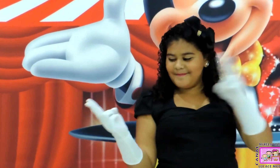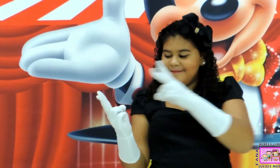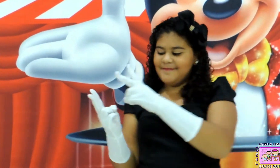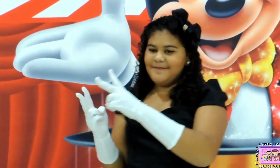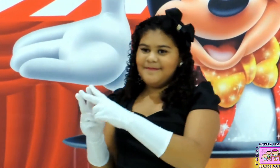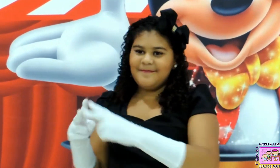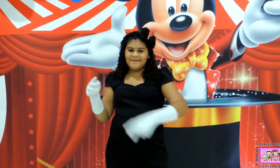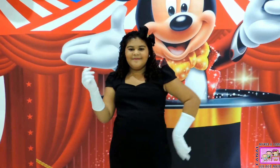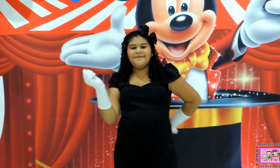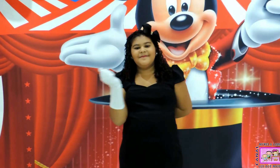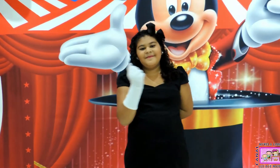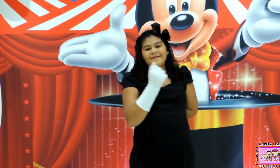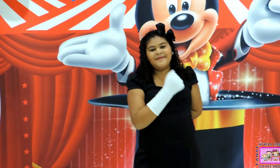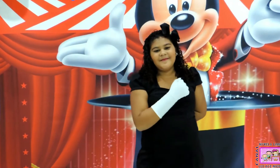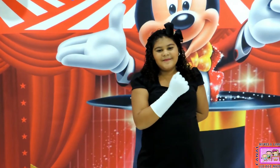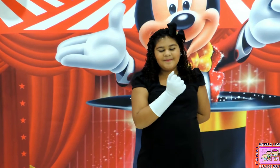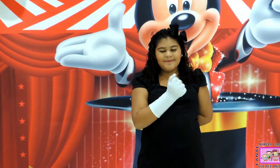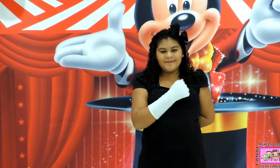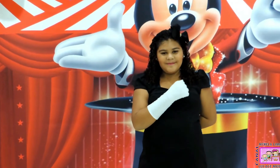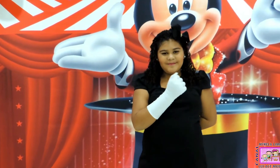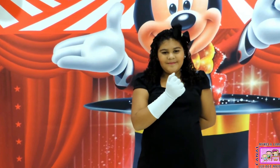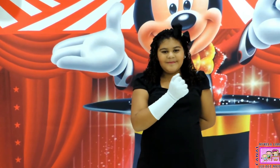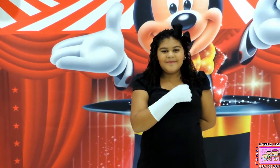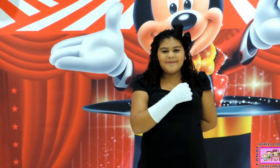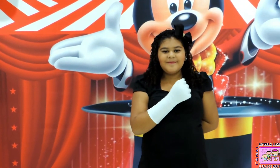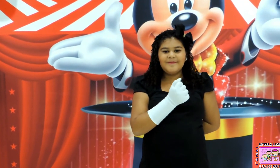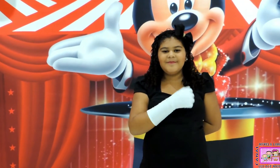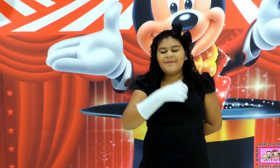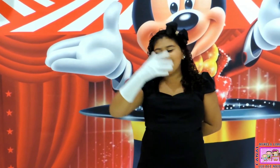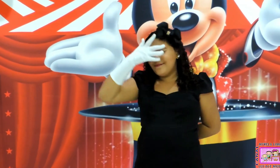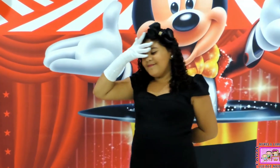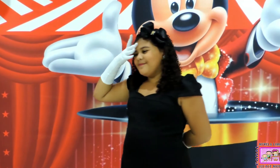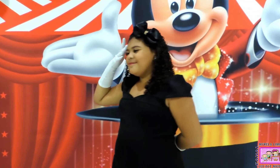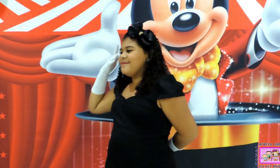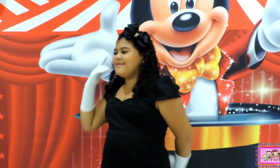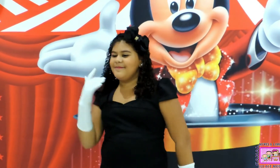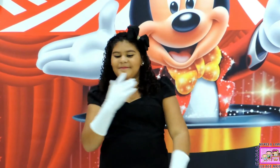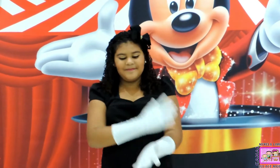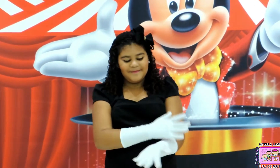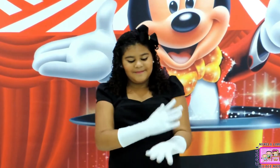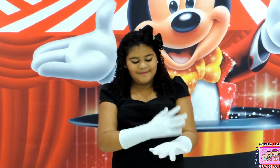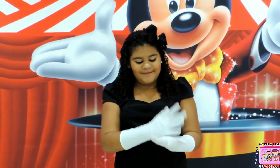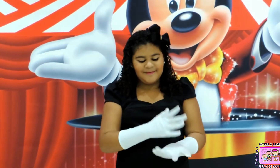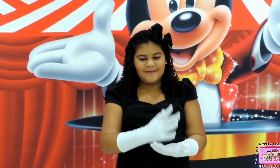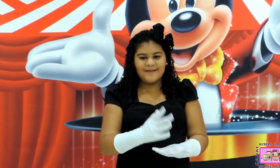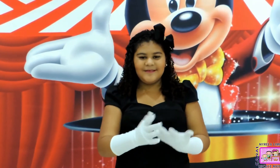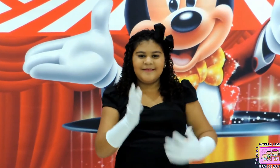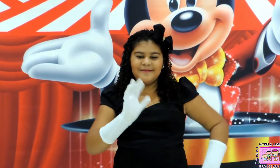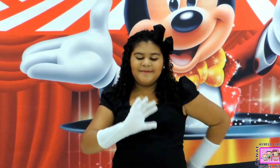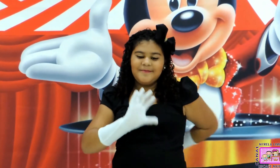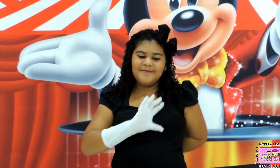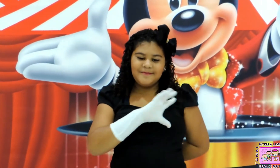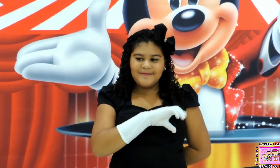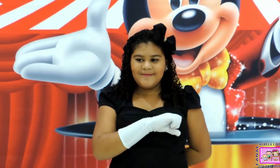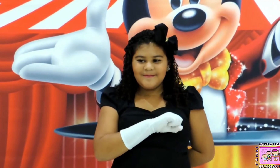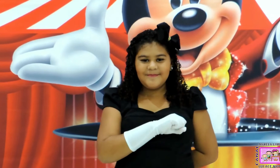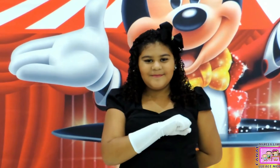Um olhar apaixonado de alguém que está aprendendo a